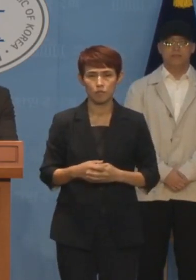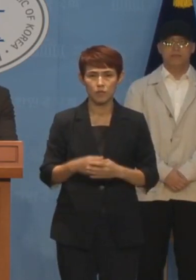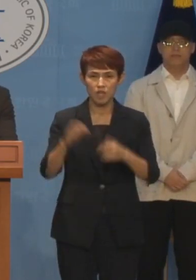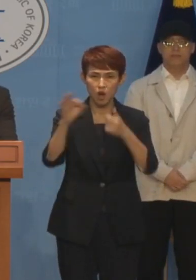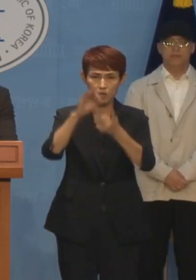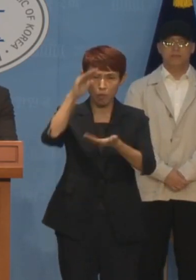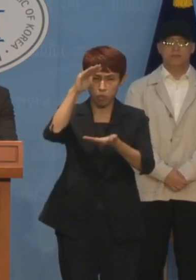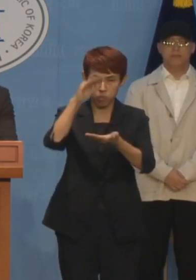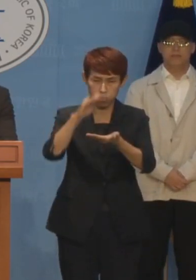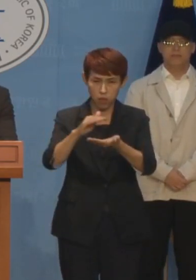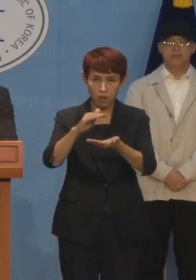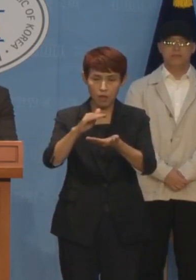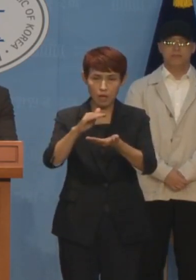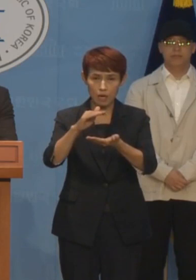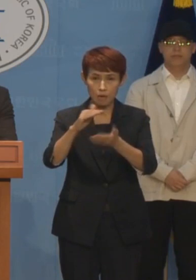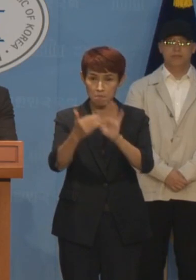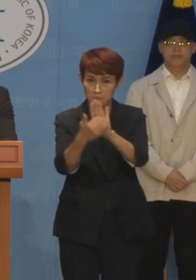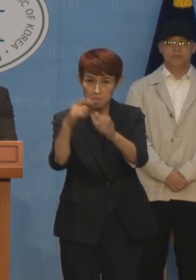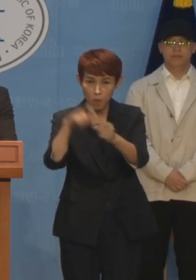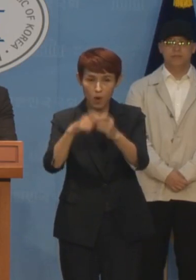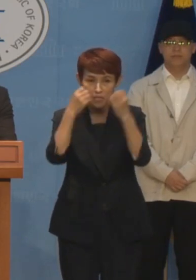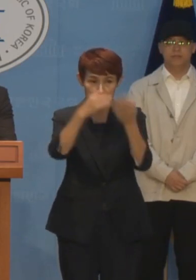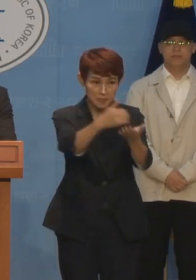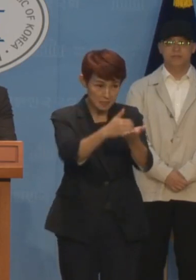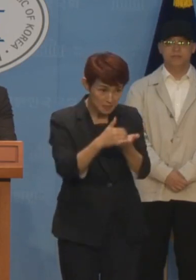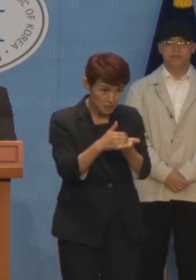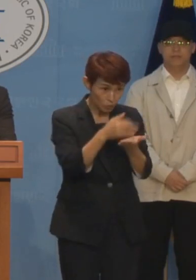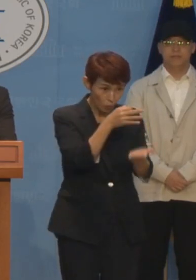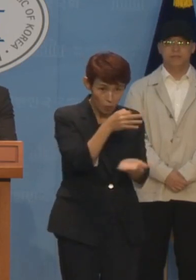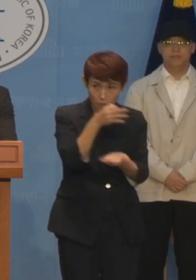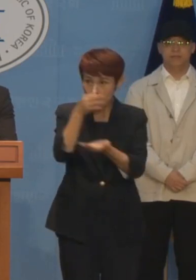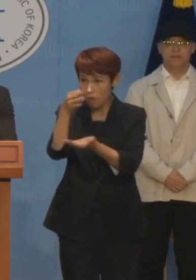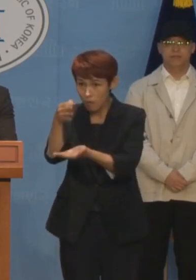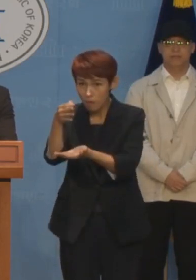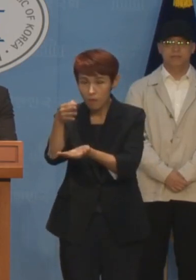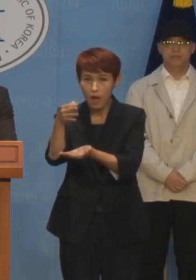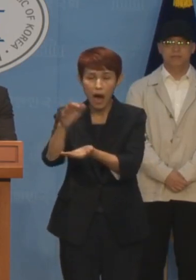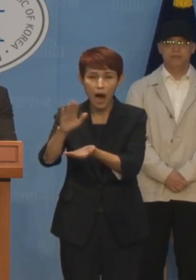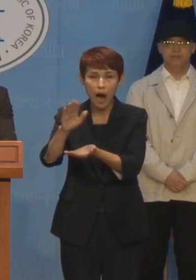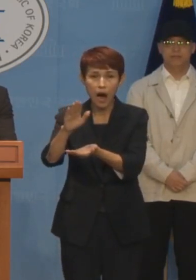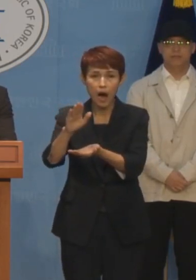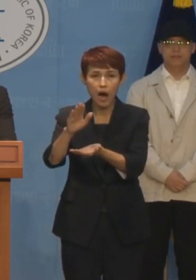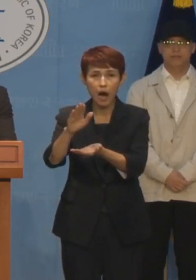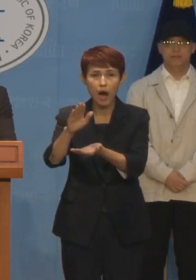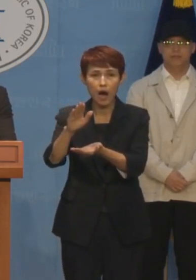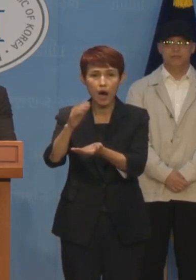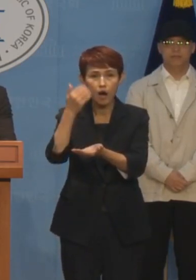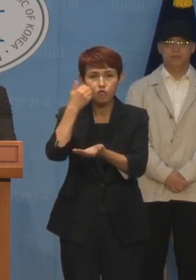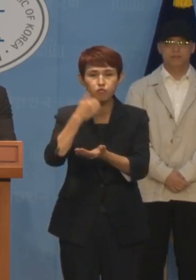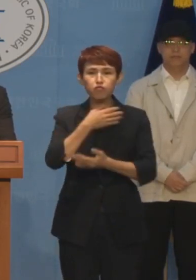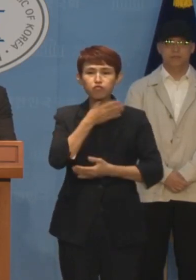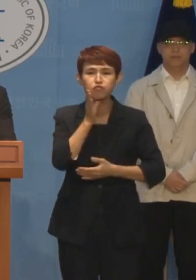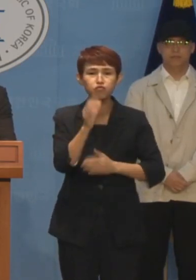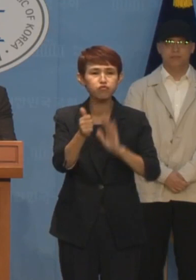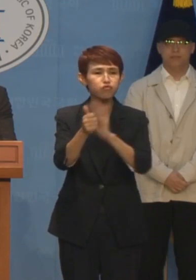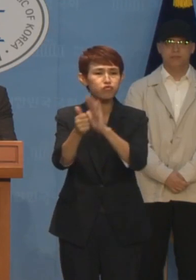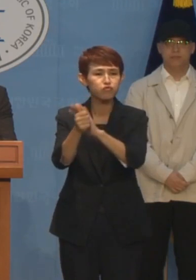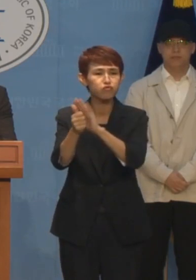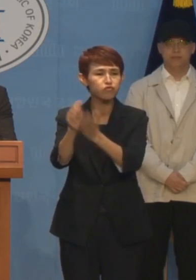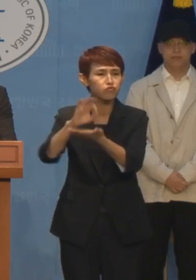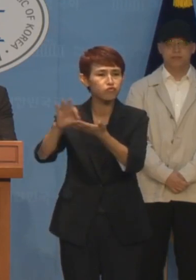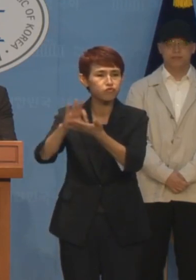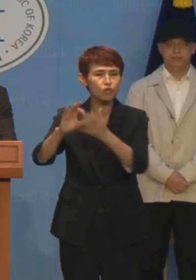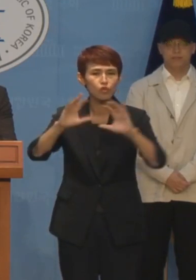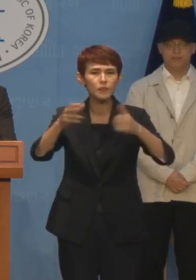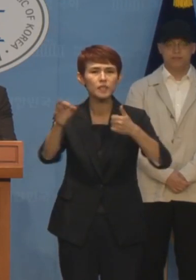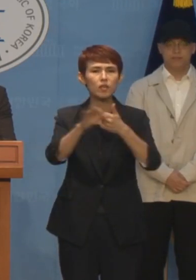막으려고 신규 가입자가 낸 돈이 가입자에게 돌아가지 않고 얼굴 한번 본 적 없는 누군가의 노후 자금으로 사용되는 것이